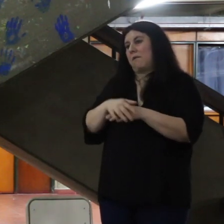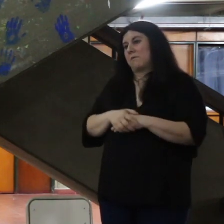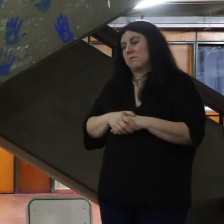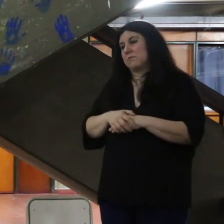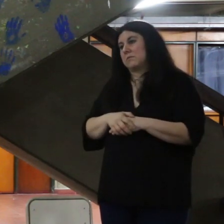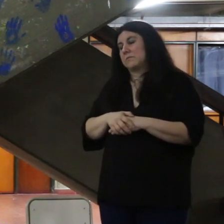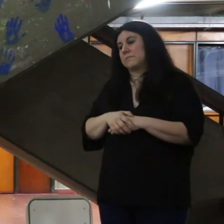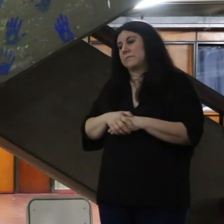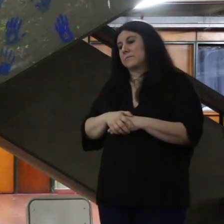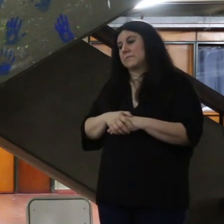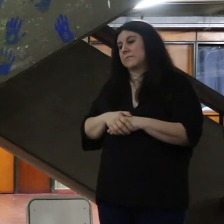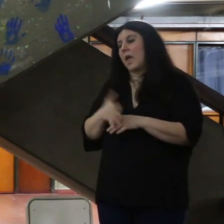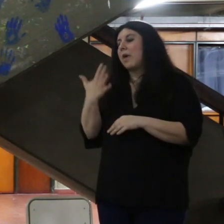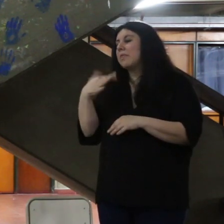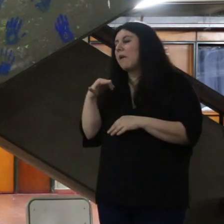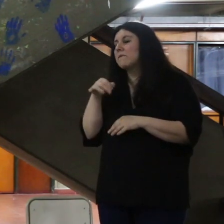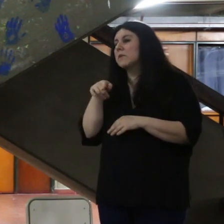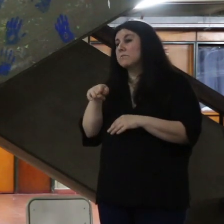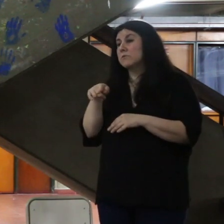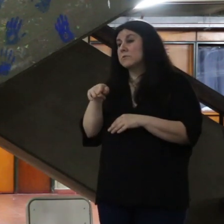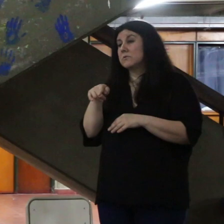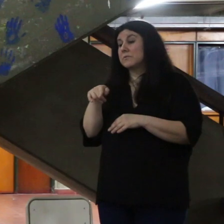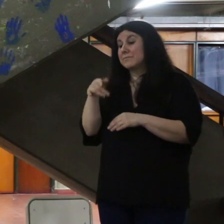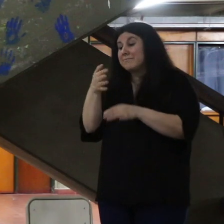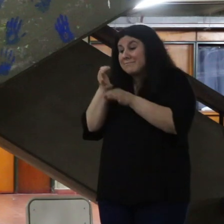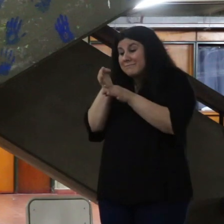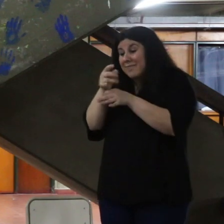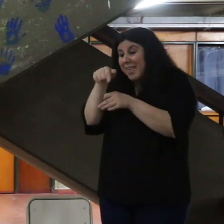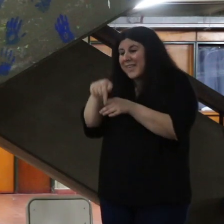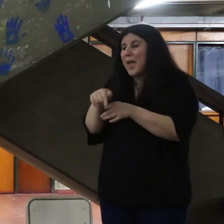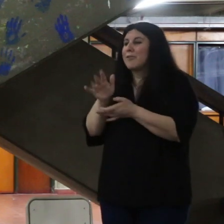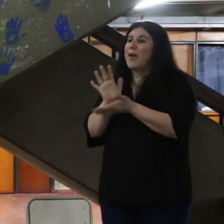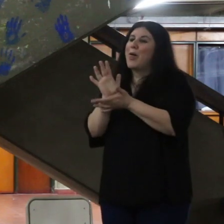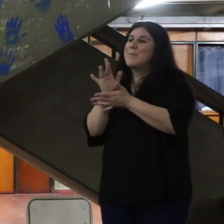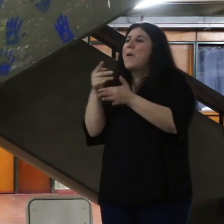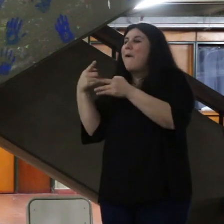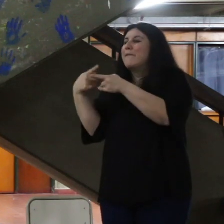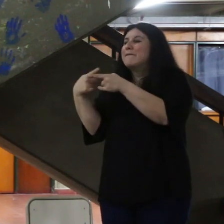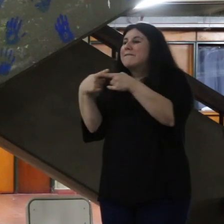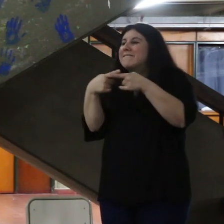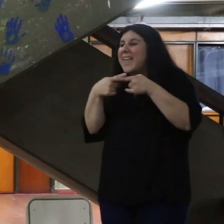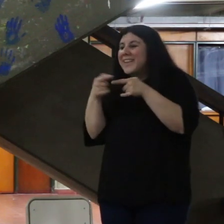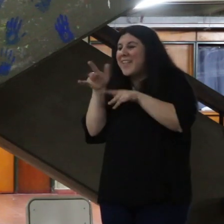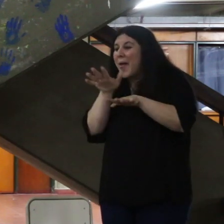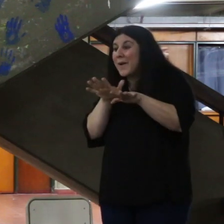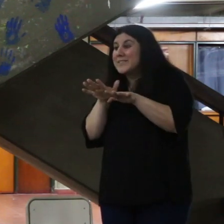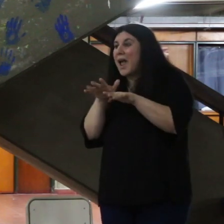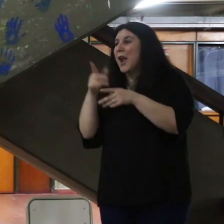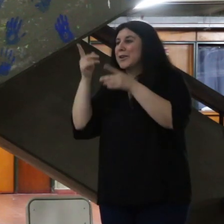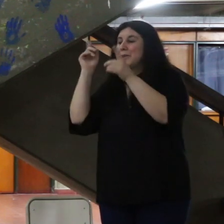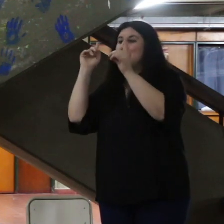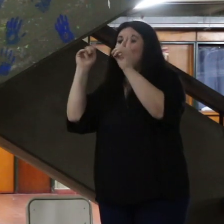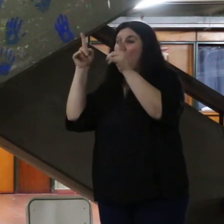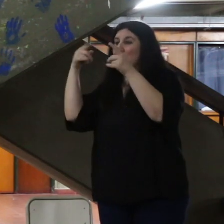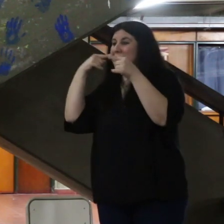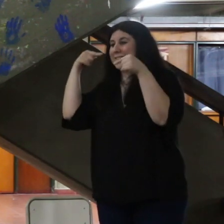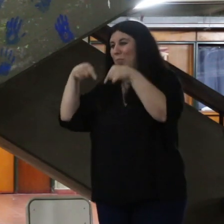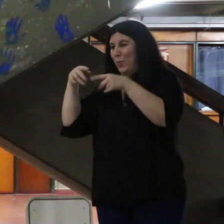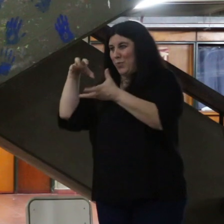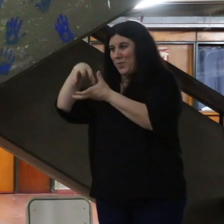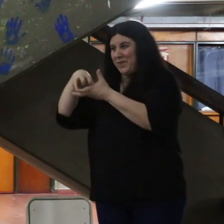Tenemos que hacer pequeñas fiestas en las escuelas y en los profesorados.